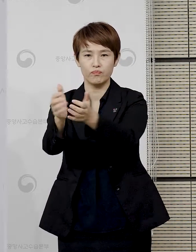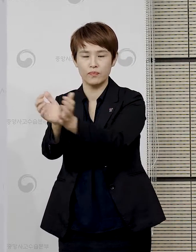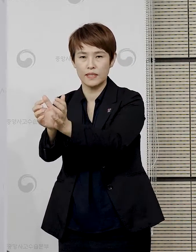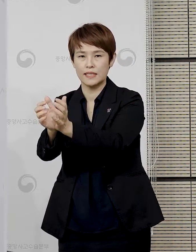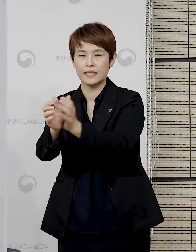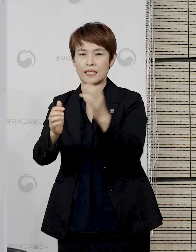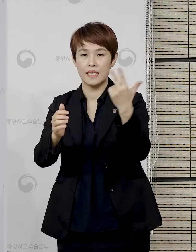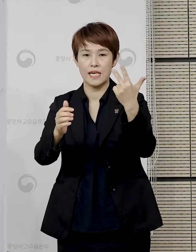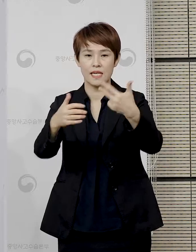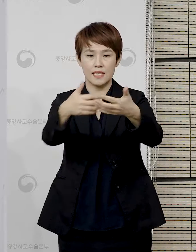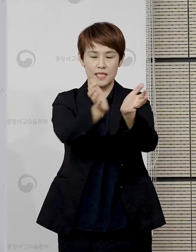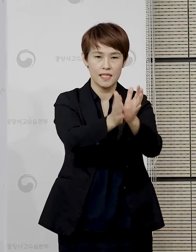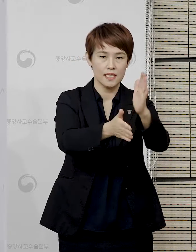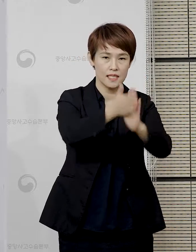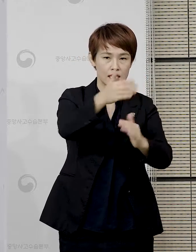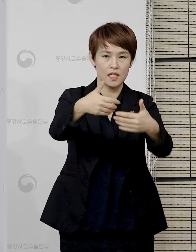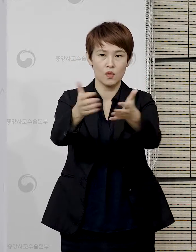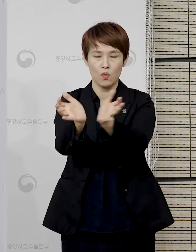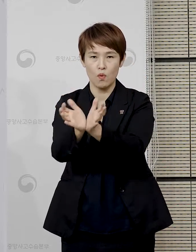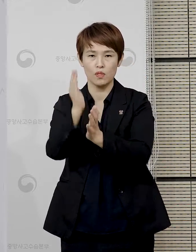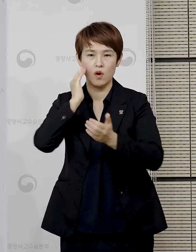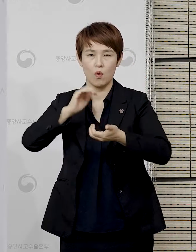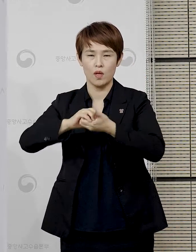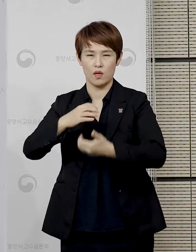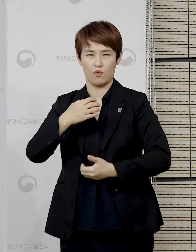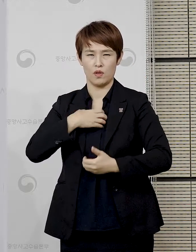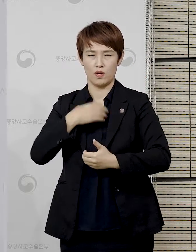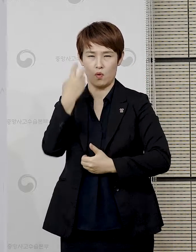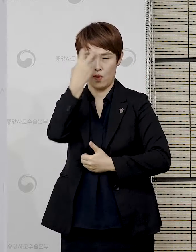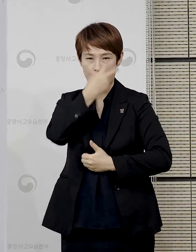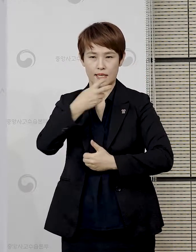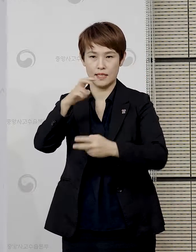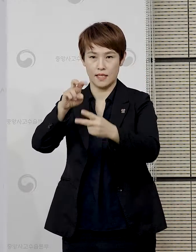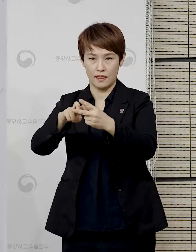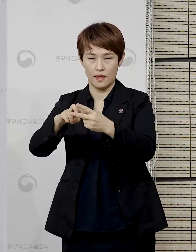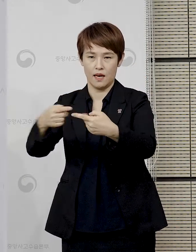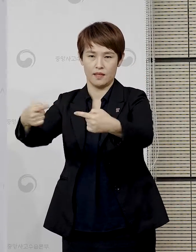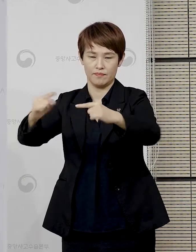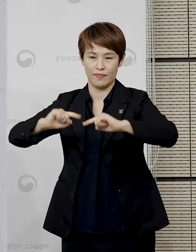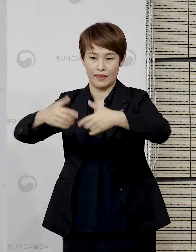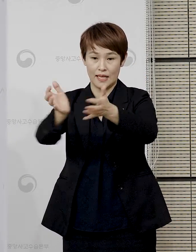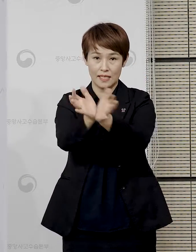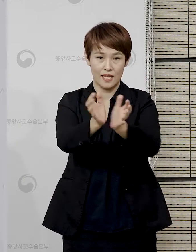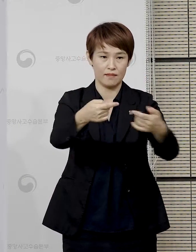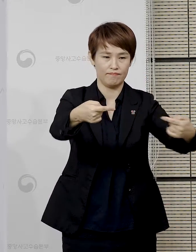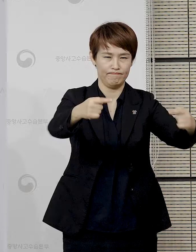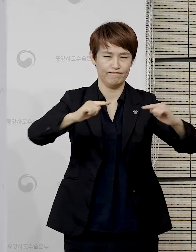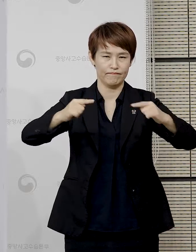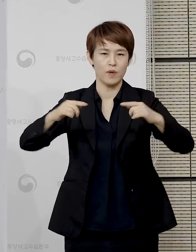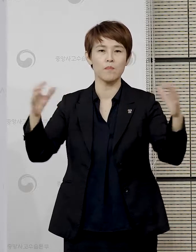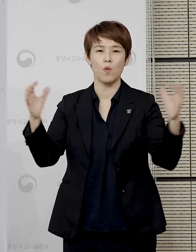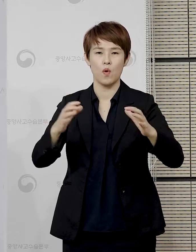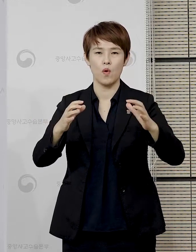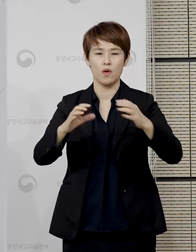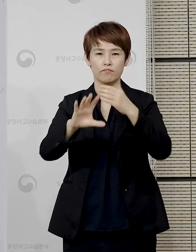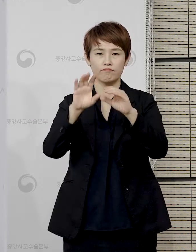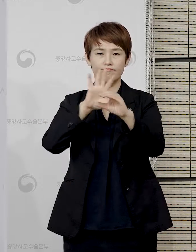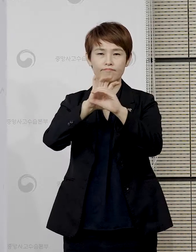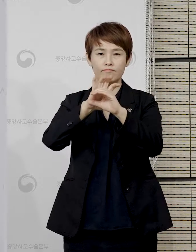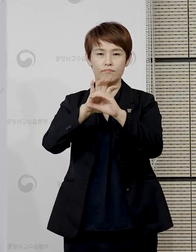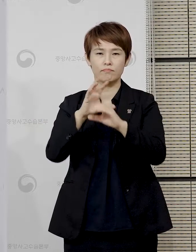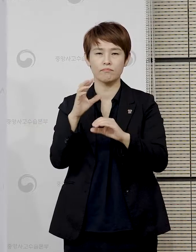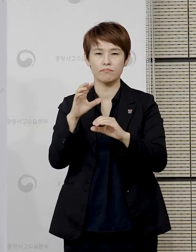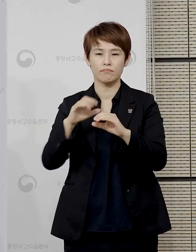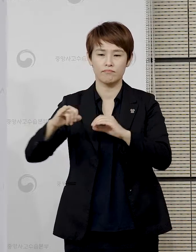시도, 청와대 위기관리센터 등의 차관급 공무원 그리고 부단체장 등이 모여서 신종 코로나 바이러스